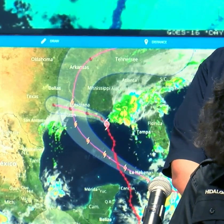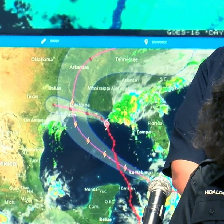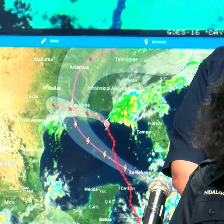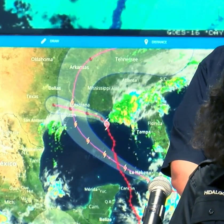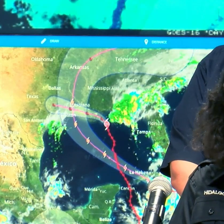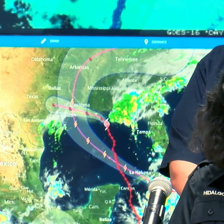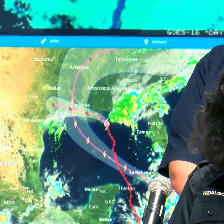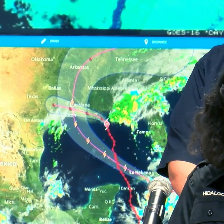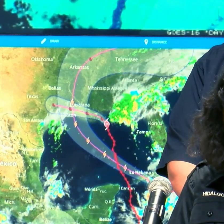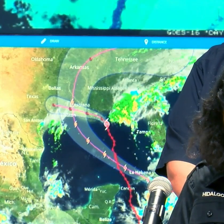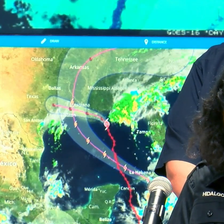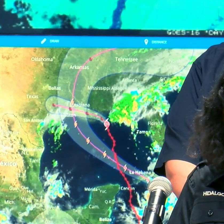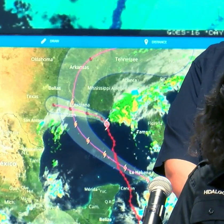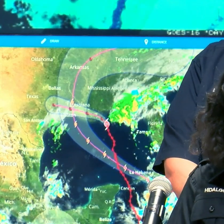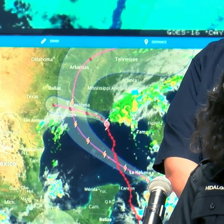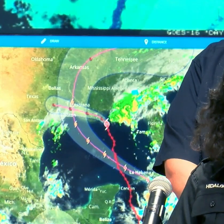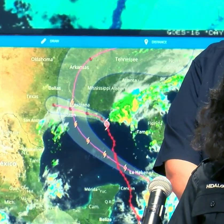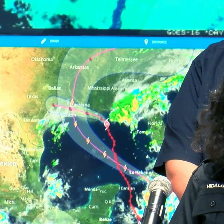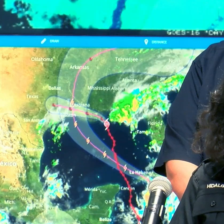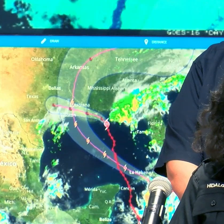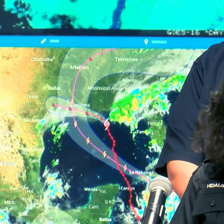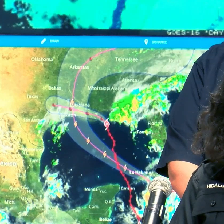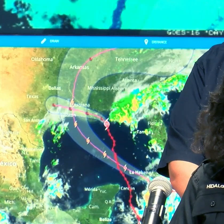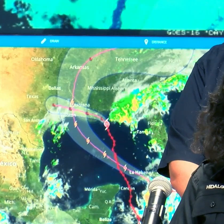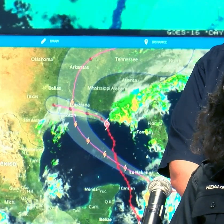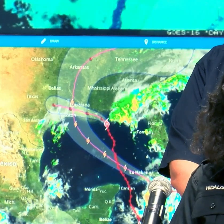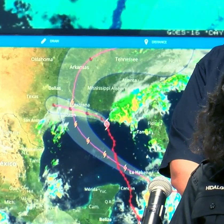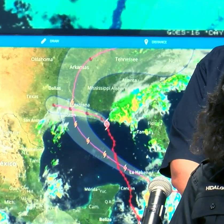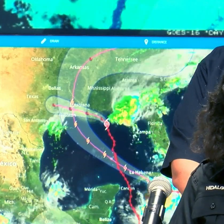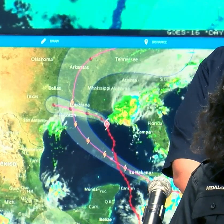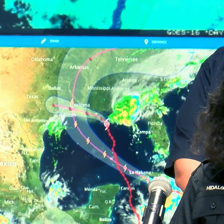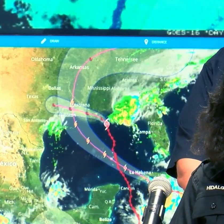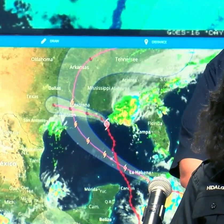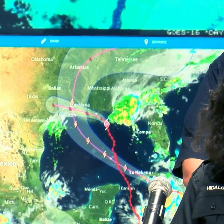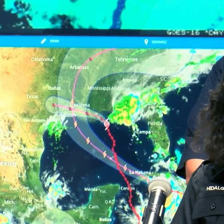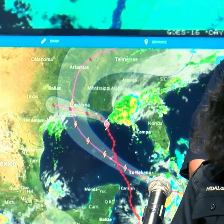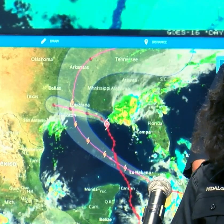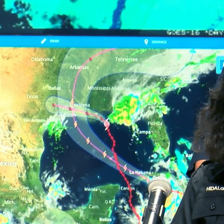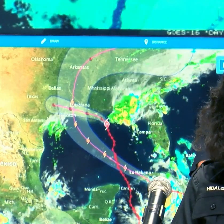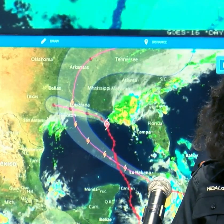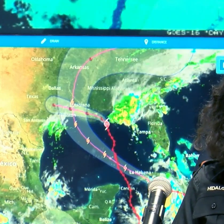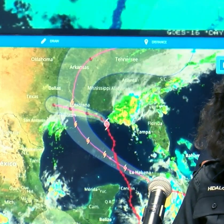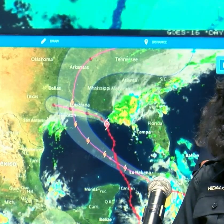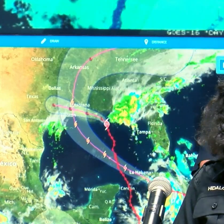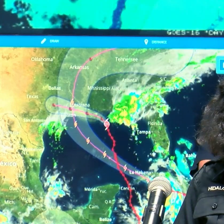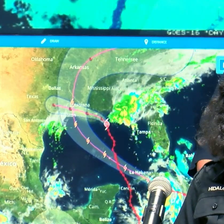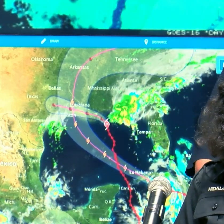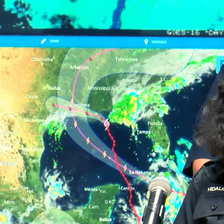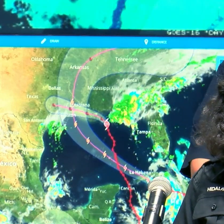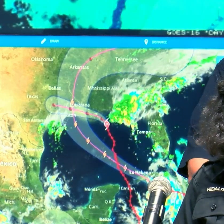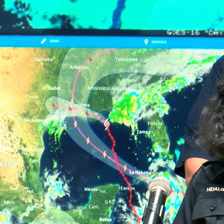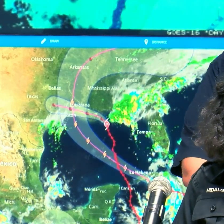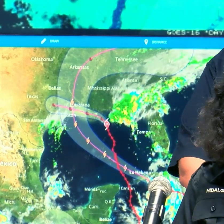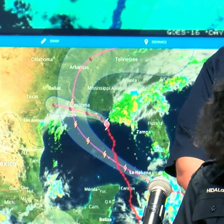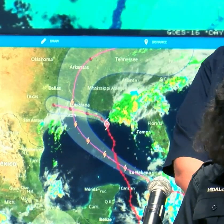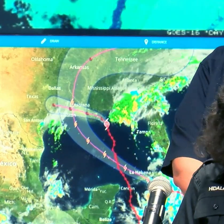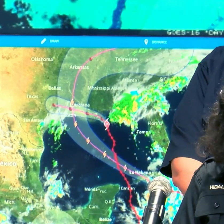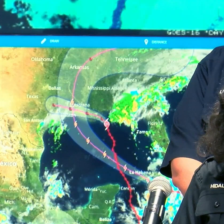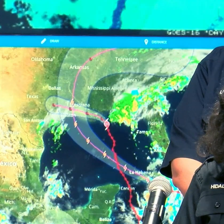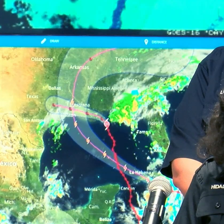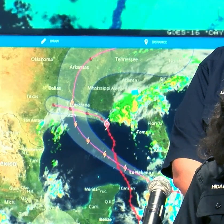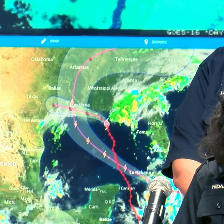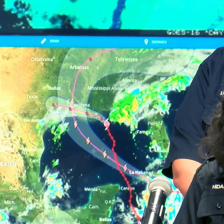noticias locales también, por favor, y manténganse seguros. Vamos a pasar esto todos juntos con